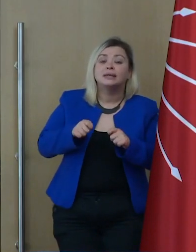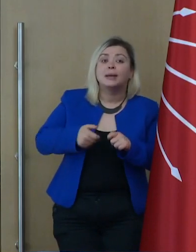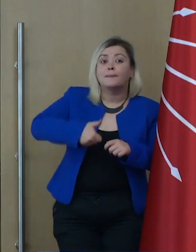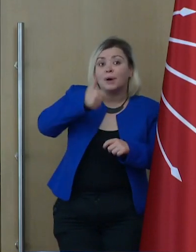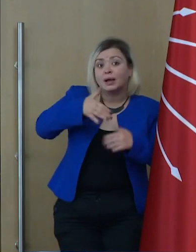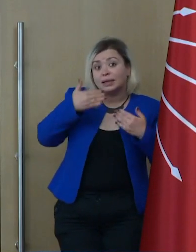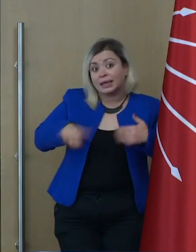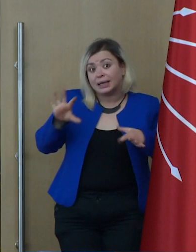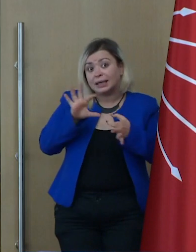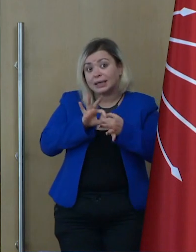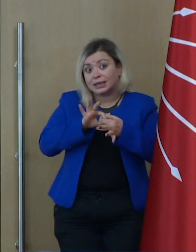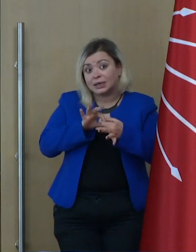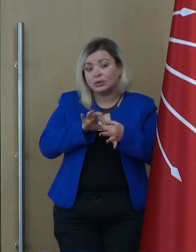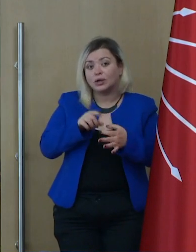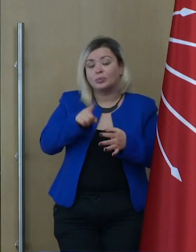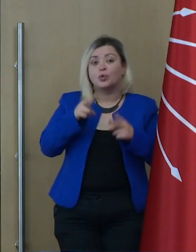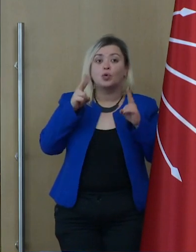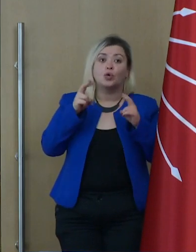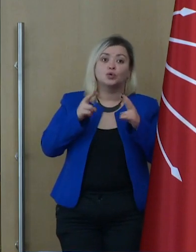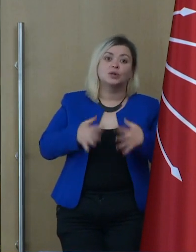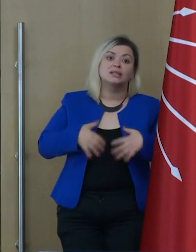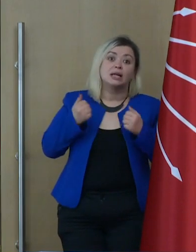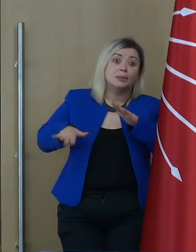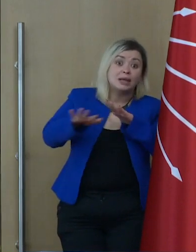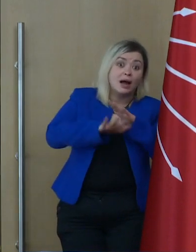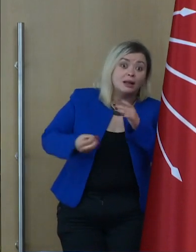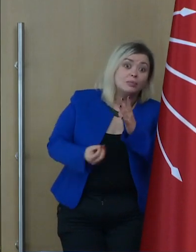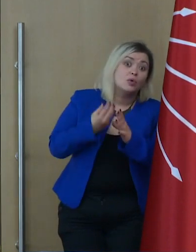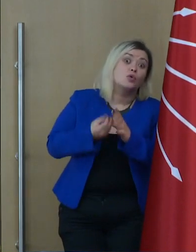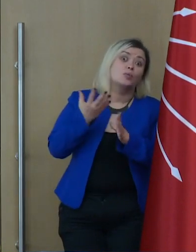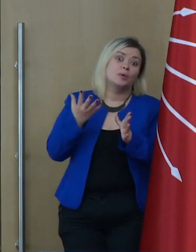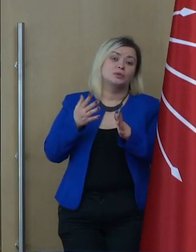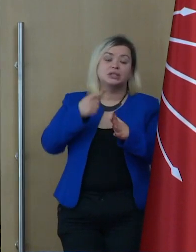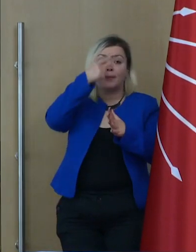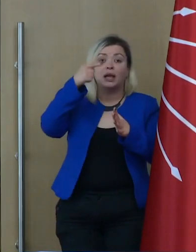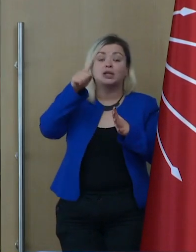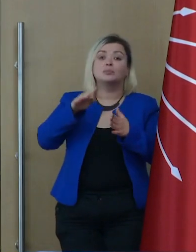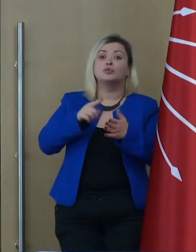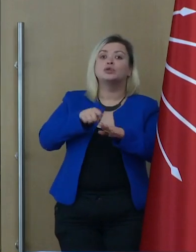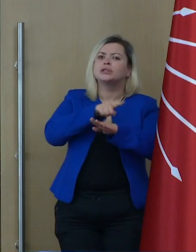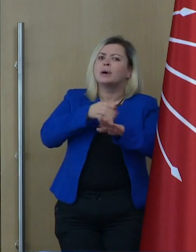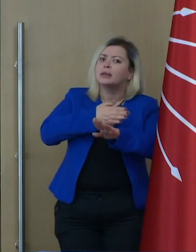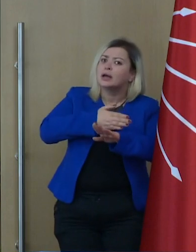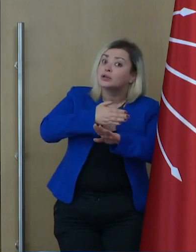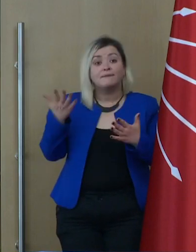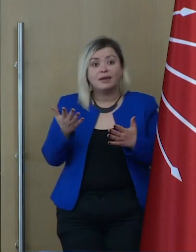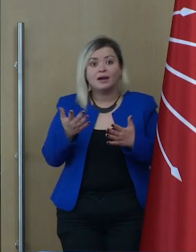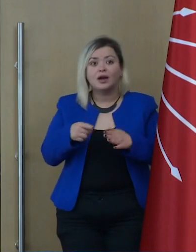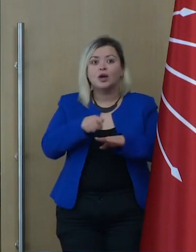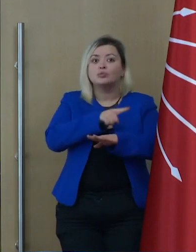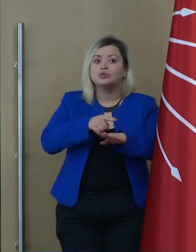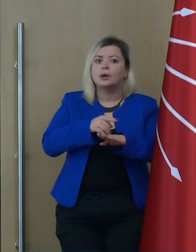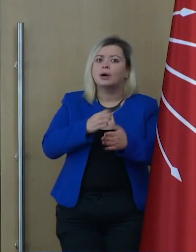olarak bu konuda sağlıklı bir altyapı oluşturmuş değil. Belki bu süreçten sonra veya sürecin